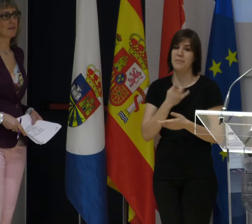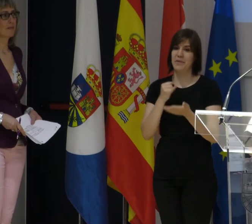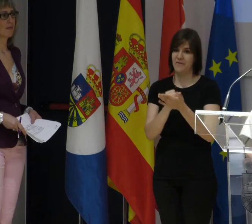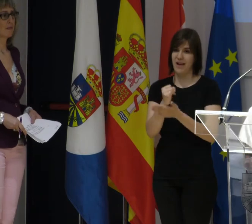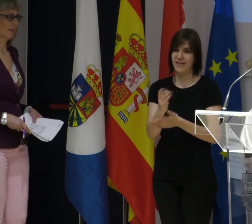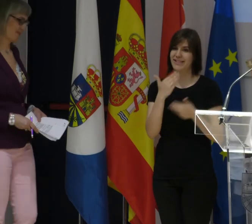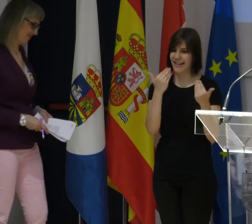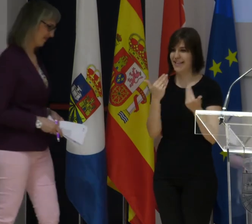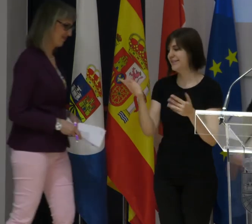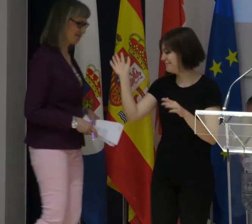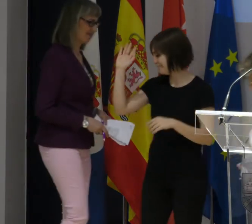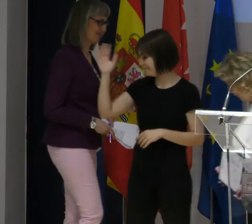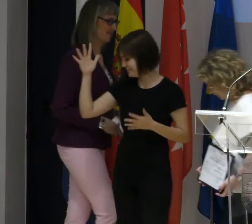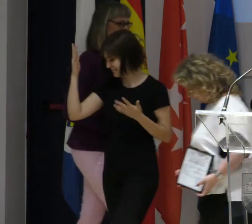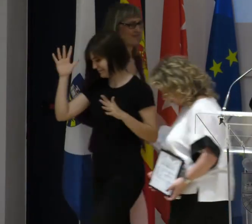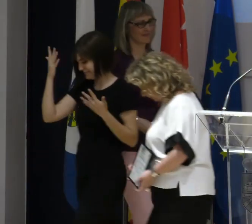Gracias.